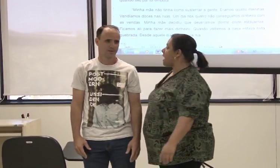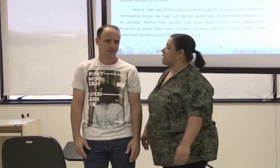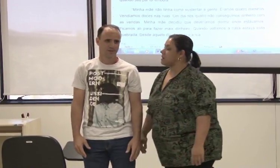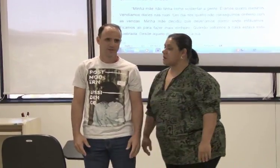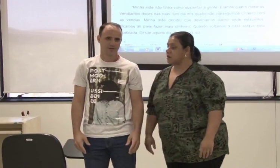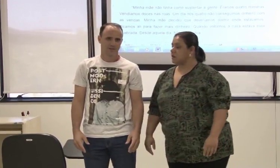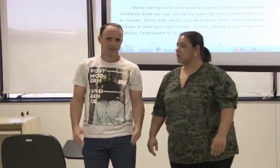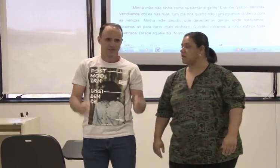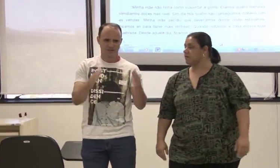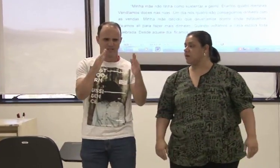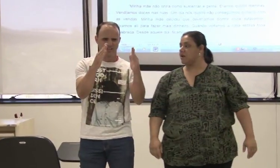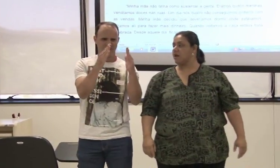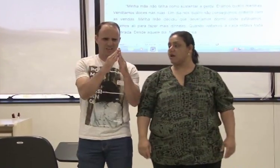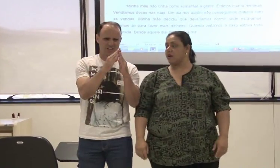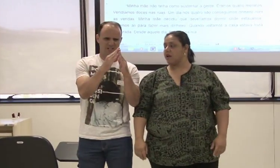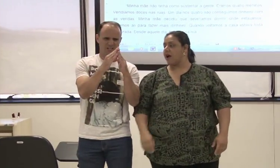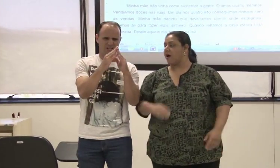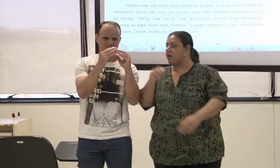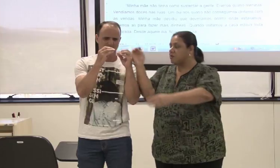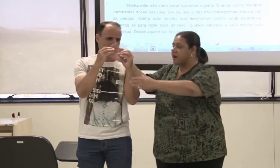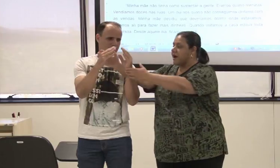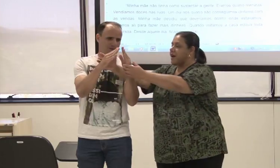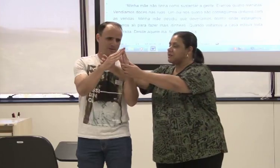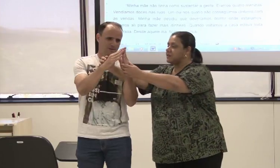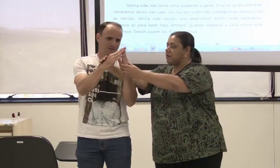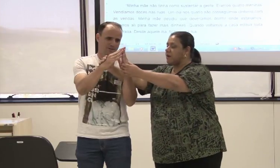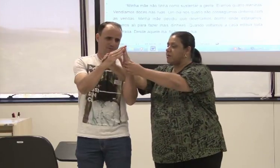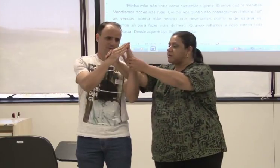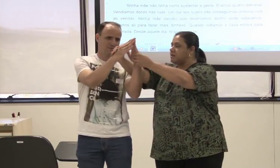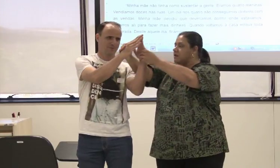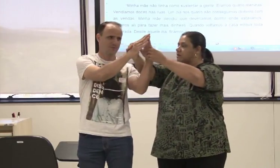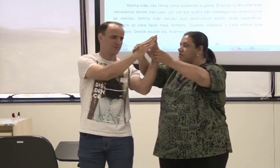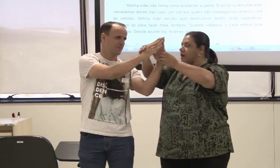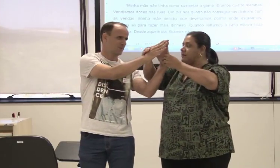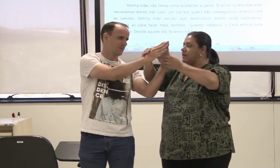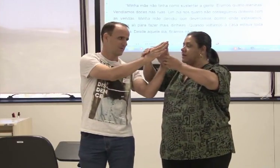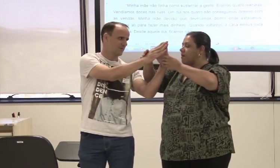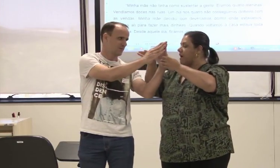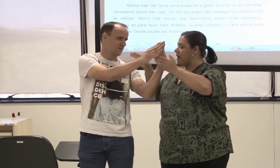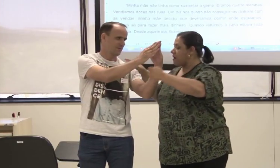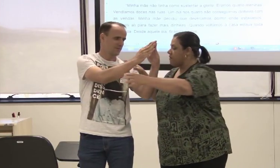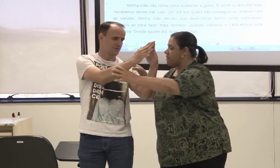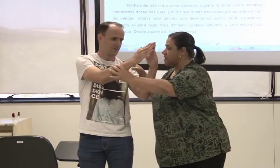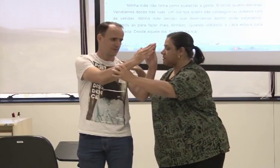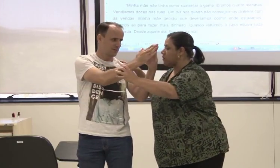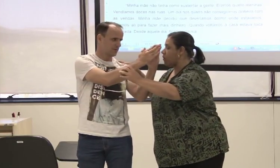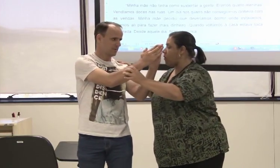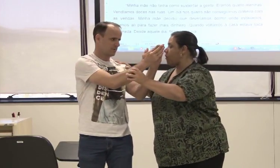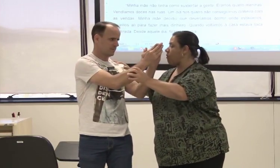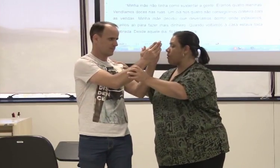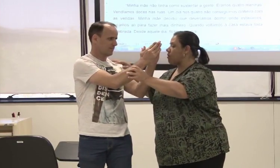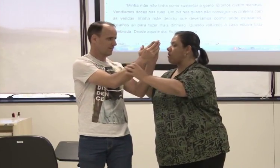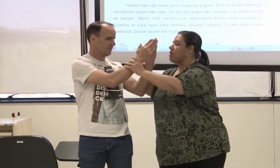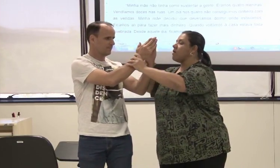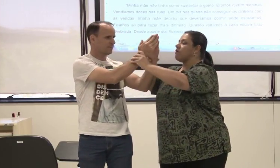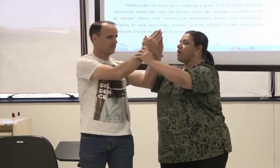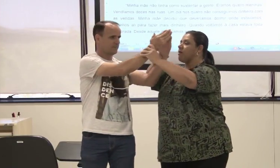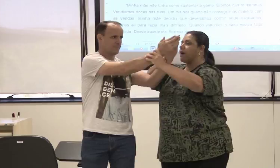quebrada. Agora, sua casa está na mesma distância. Sua casa tem que estar para cá. Vira seu ombro, vem com a